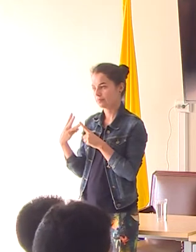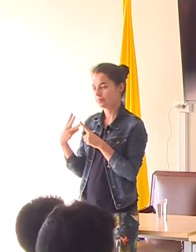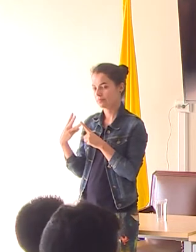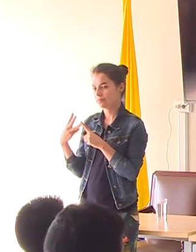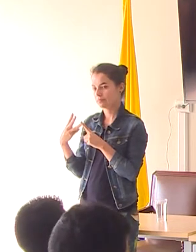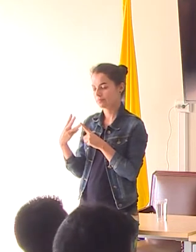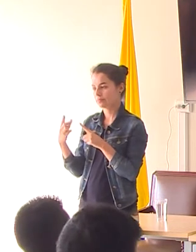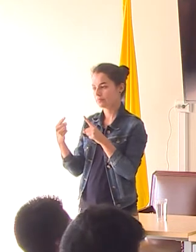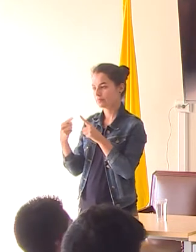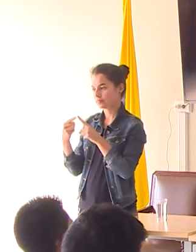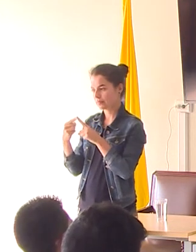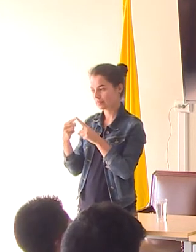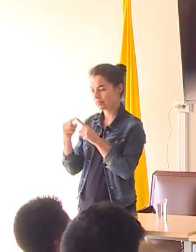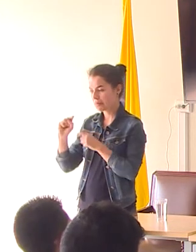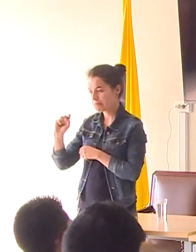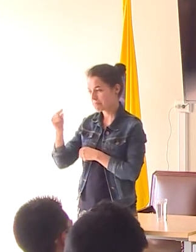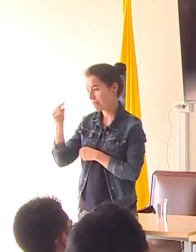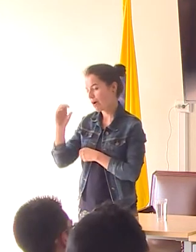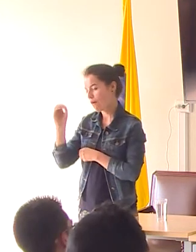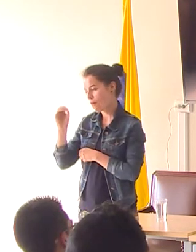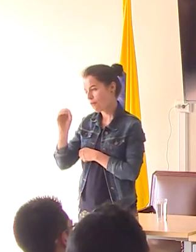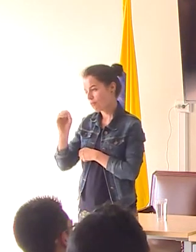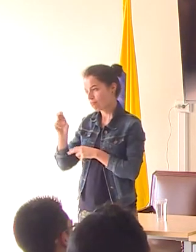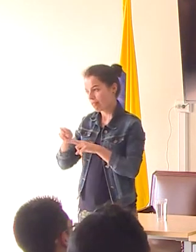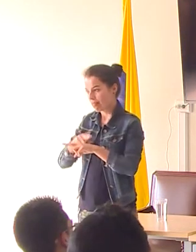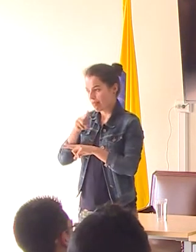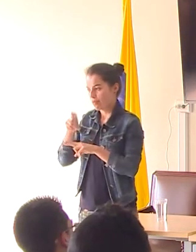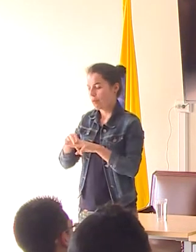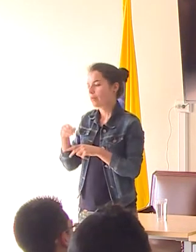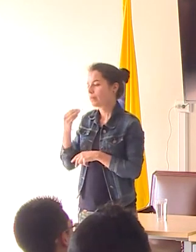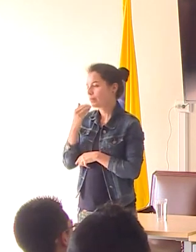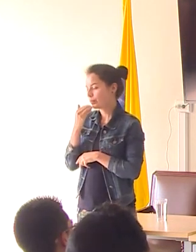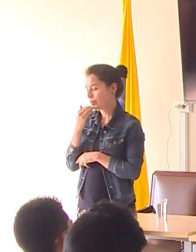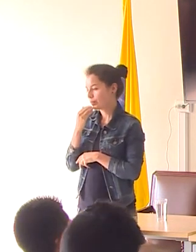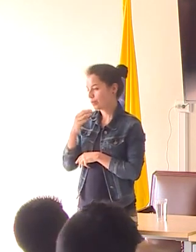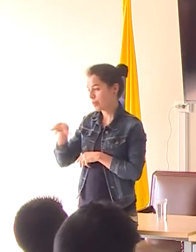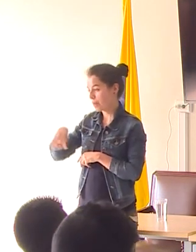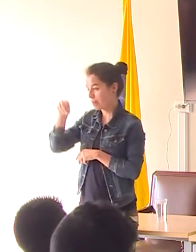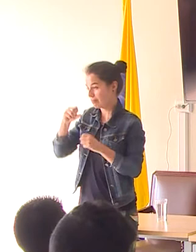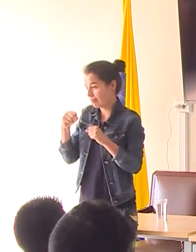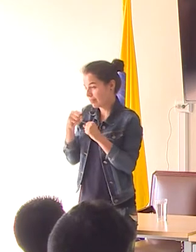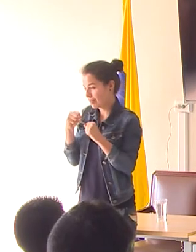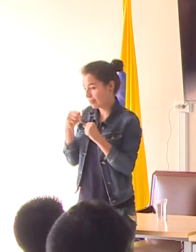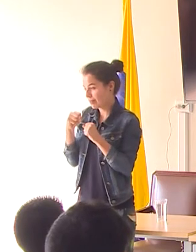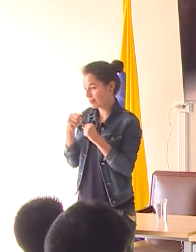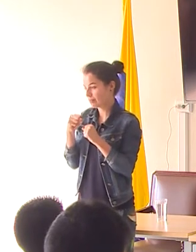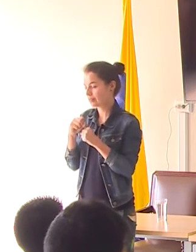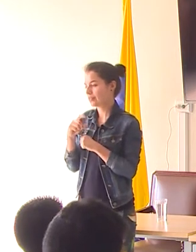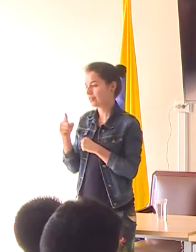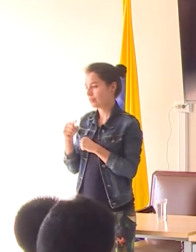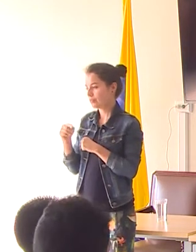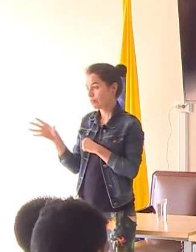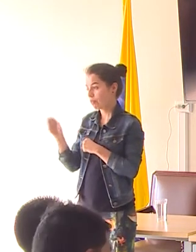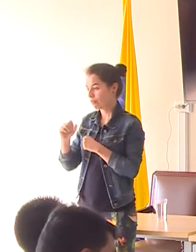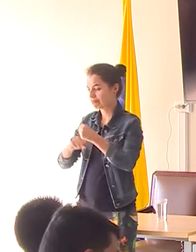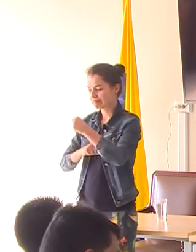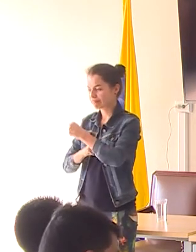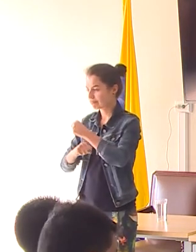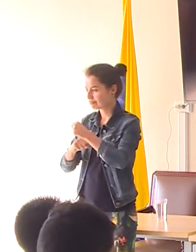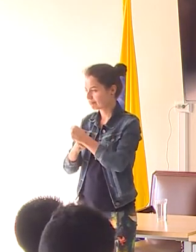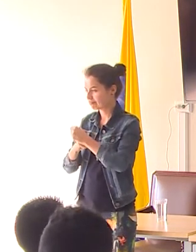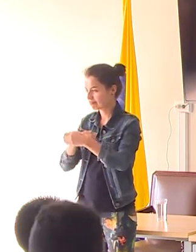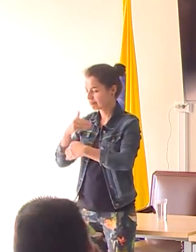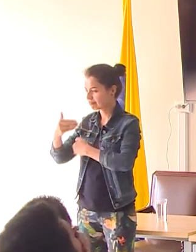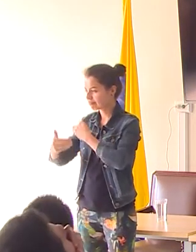una primaria original que es el soporte digamos los páramos que son los que soportan vitalmente toda la actividad